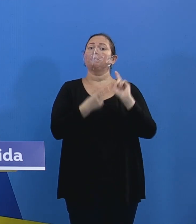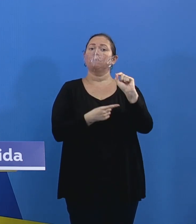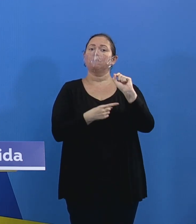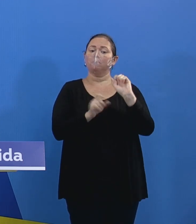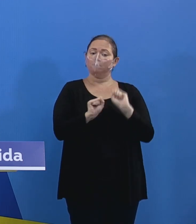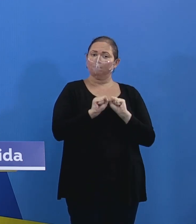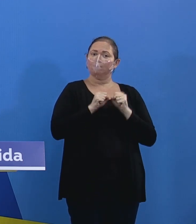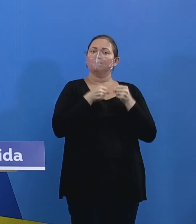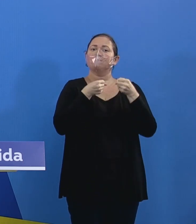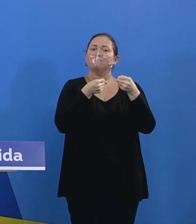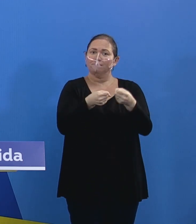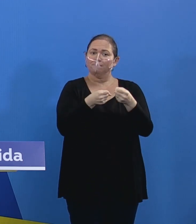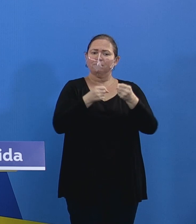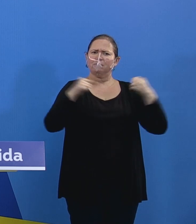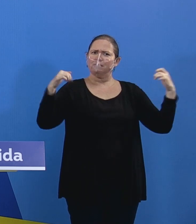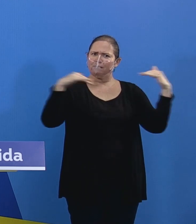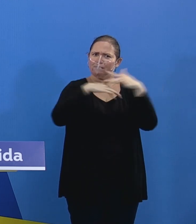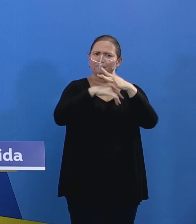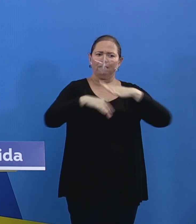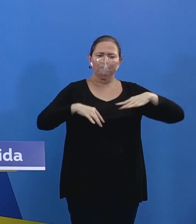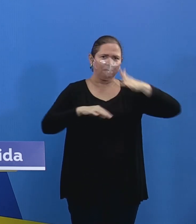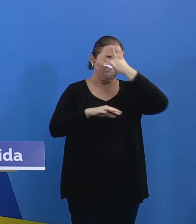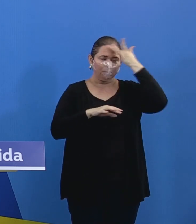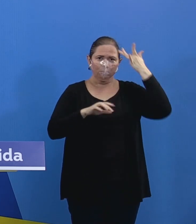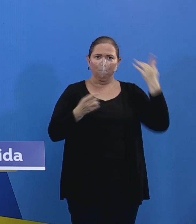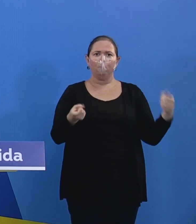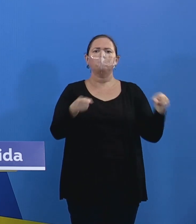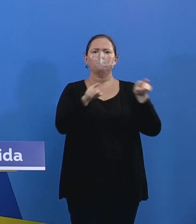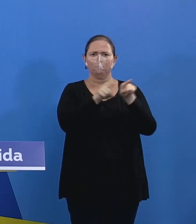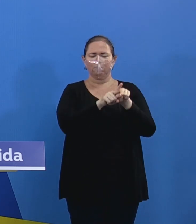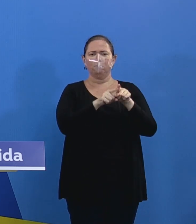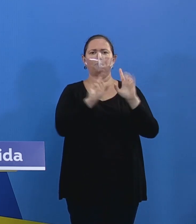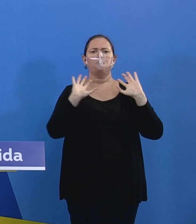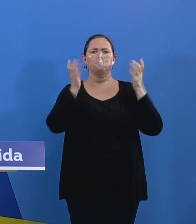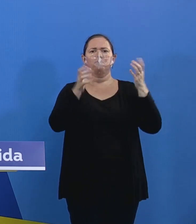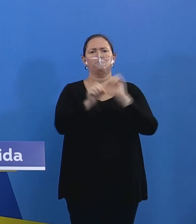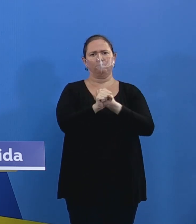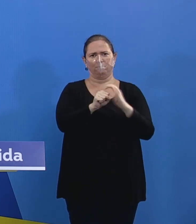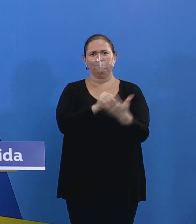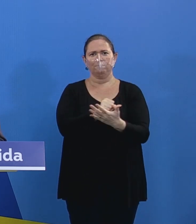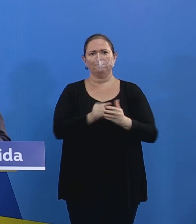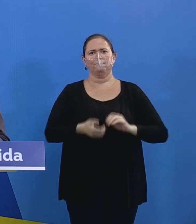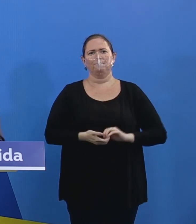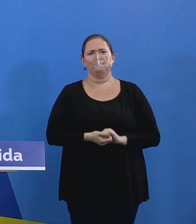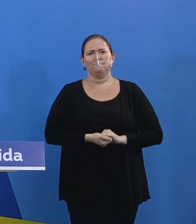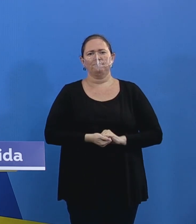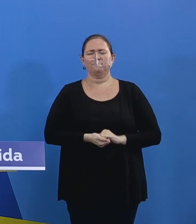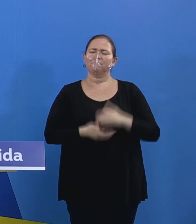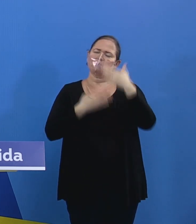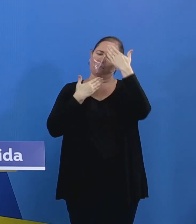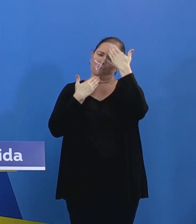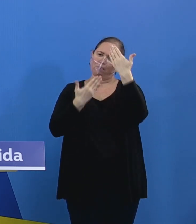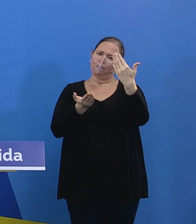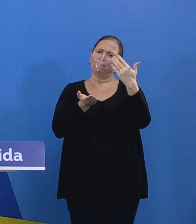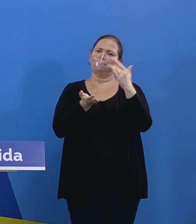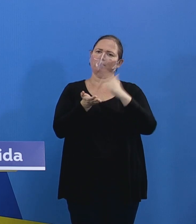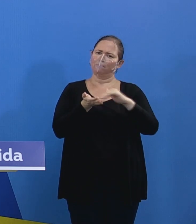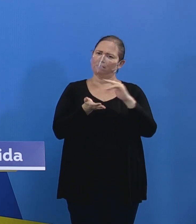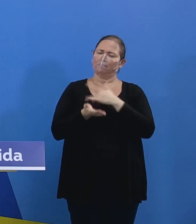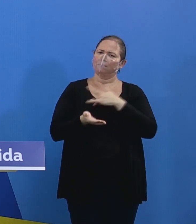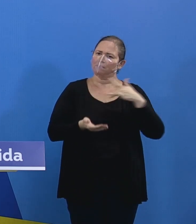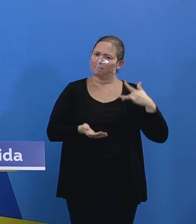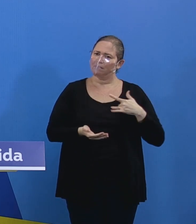engajando a toda a cidade nessa busca de soluções para a Covid-19. Muito obrigada, doutor Jailson